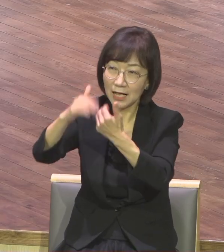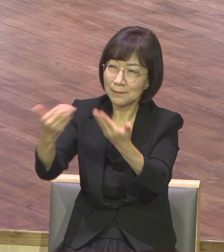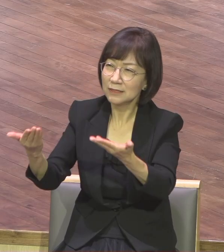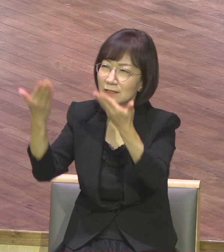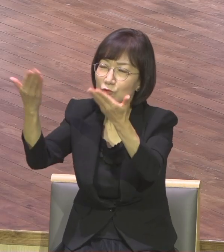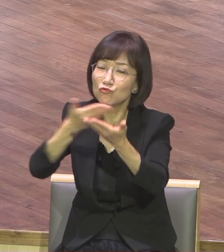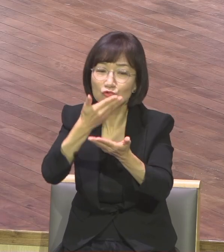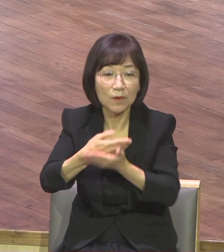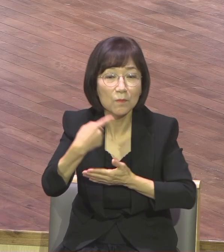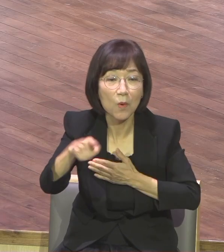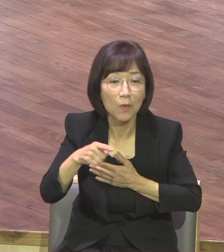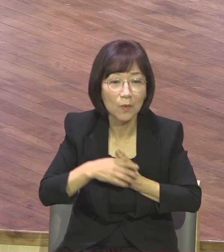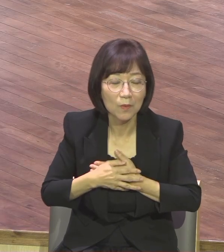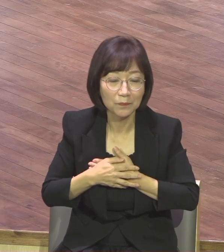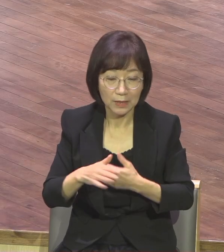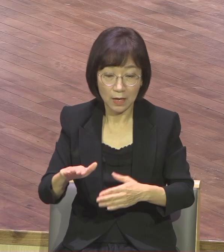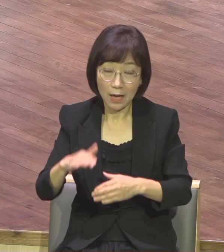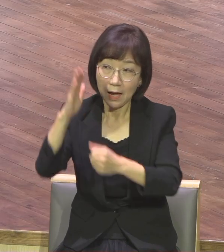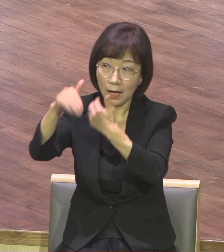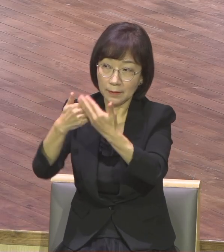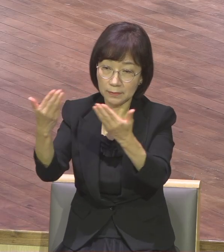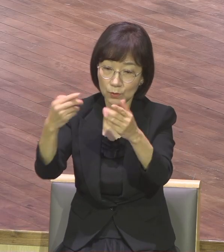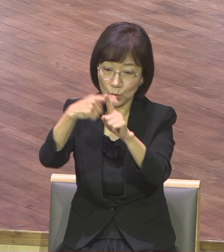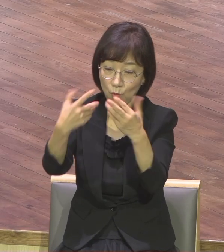교회에 주어진 사명인 237 나라